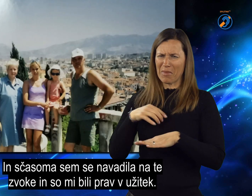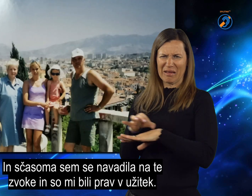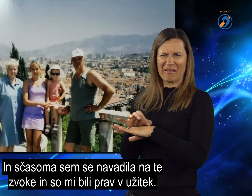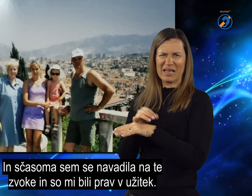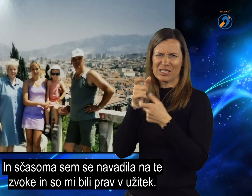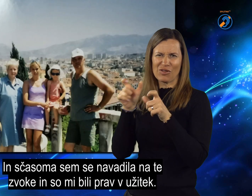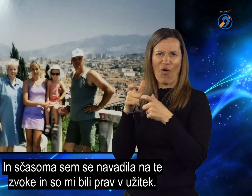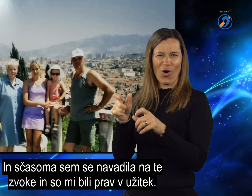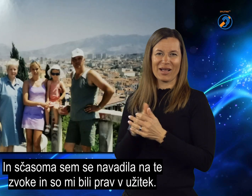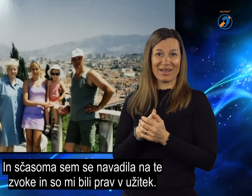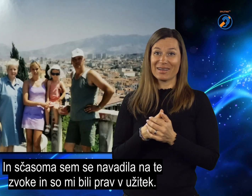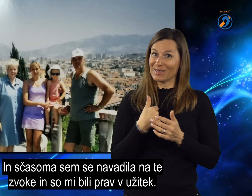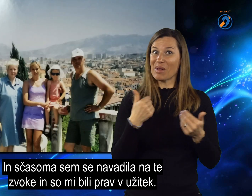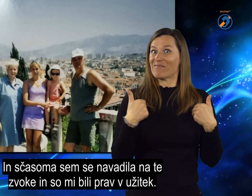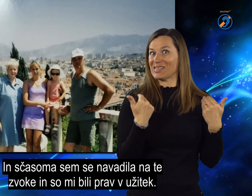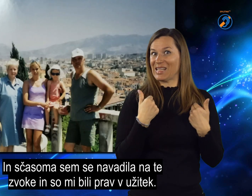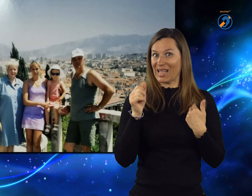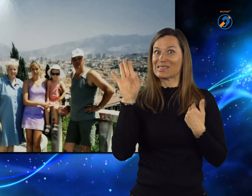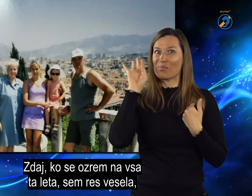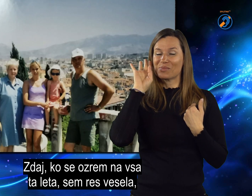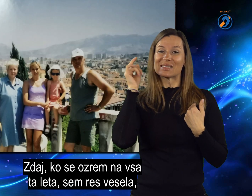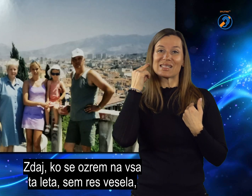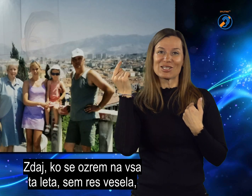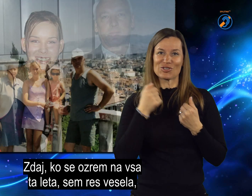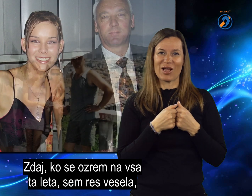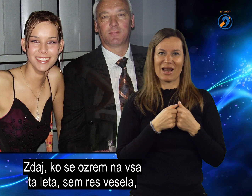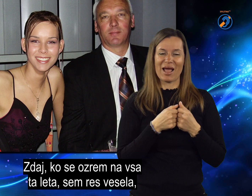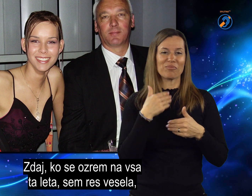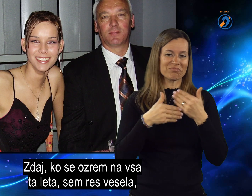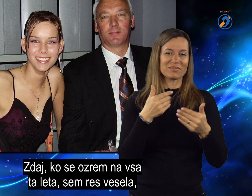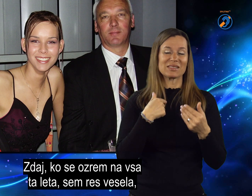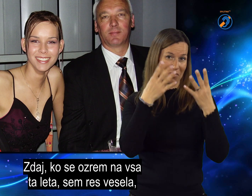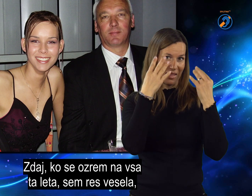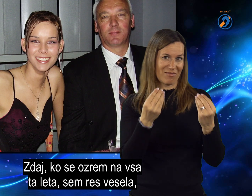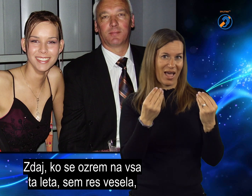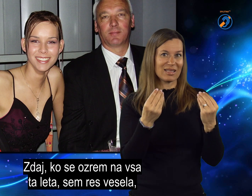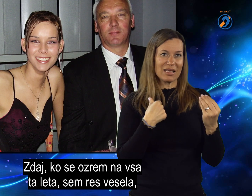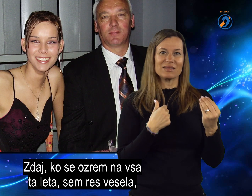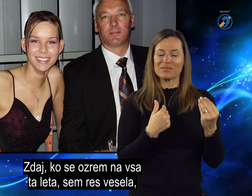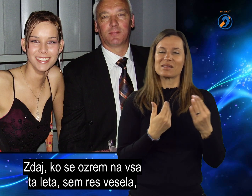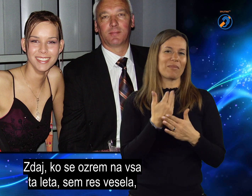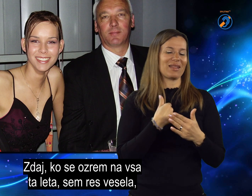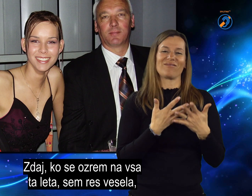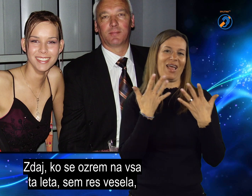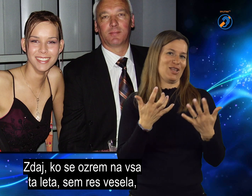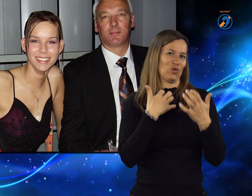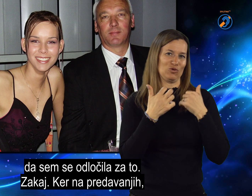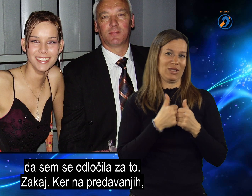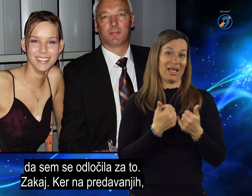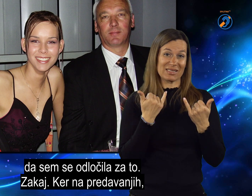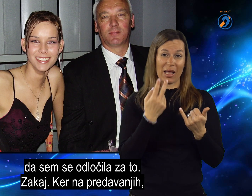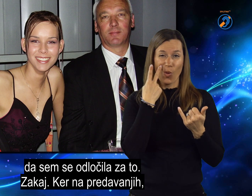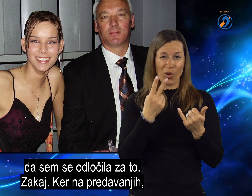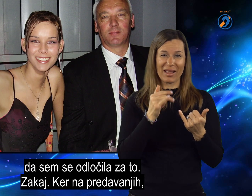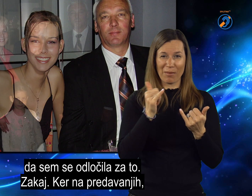svake in mi je prav v užitek. Zdaj, ko pogledam vsa ta leta nazaj, res sem vesela, da sem